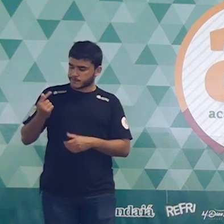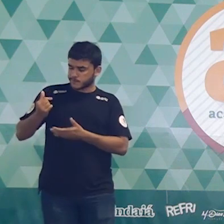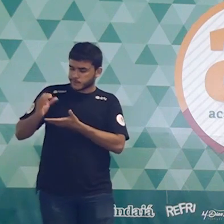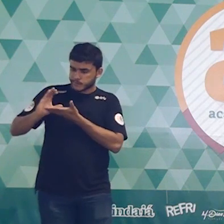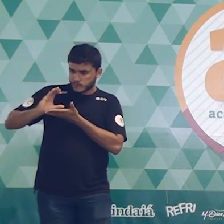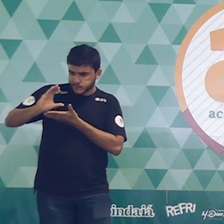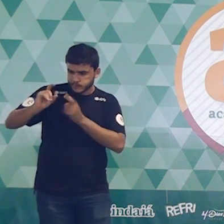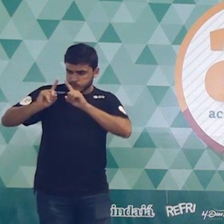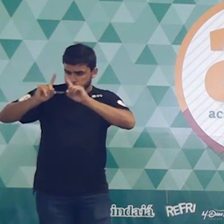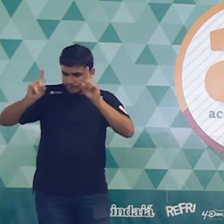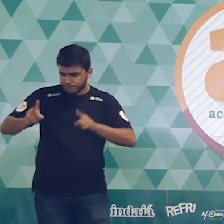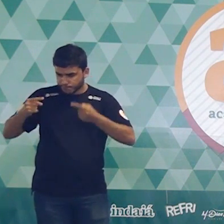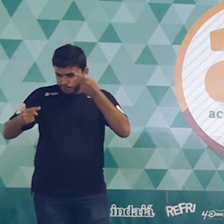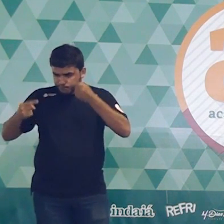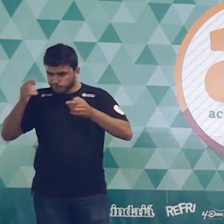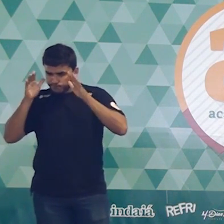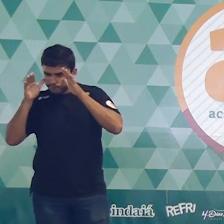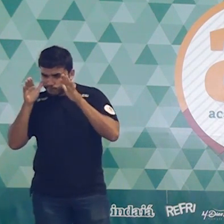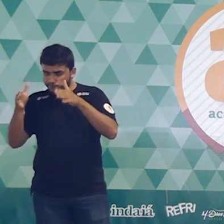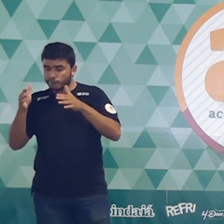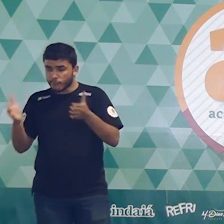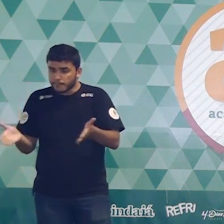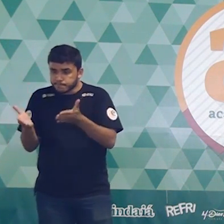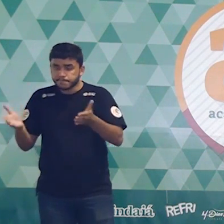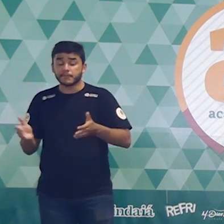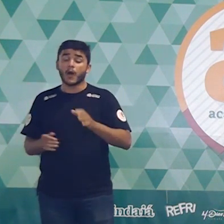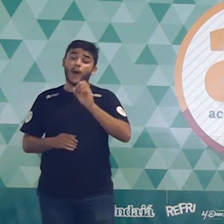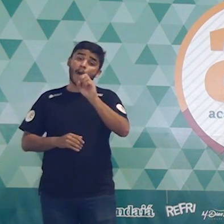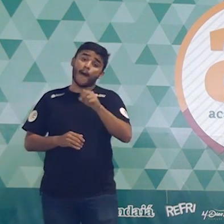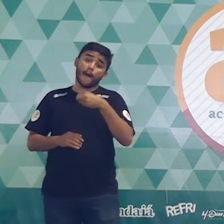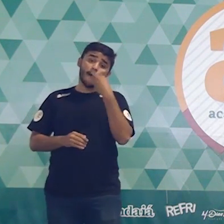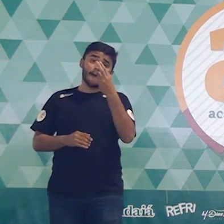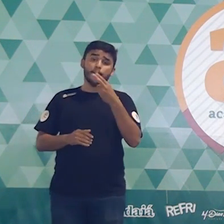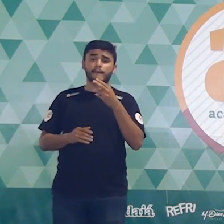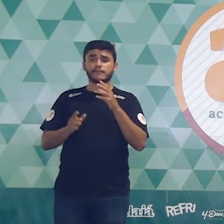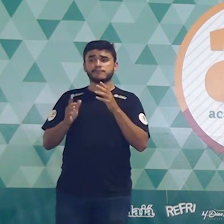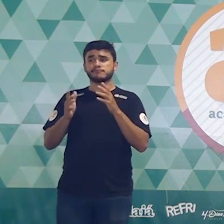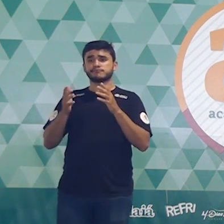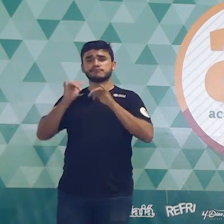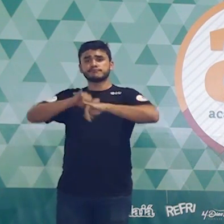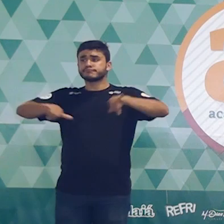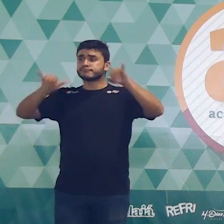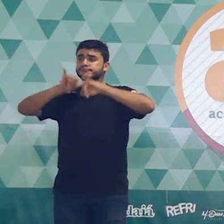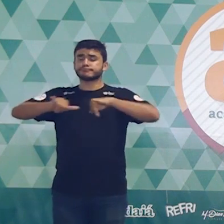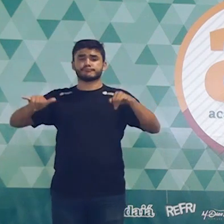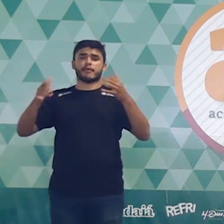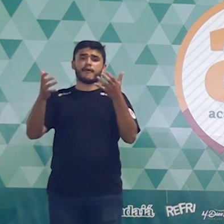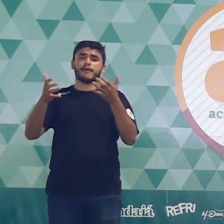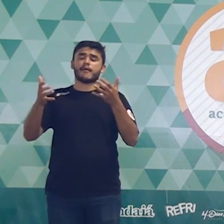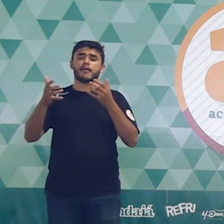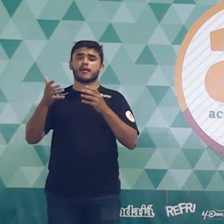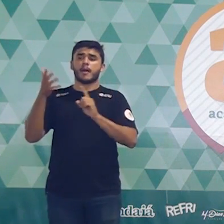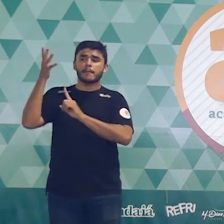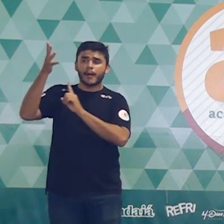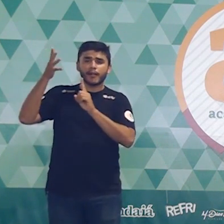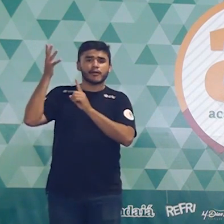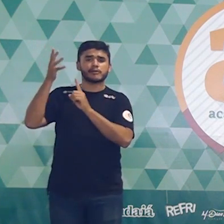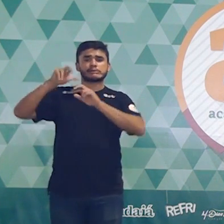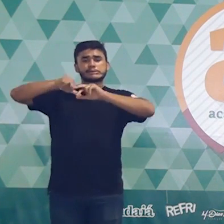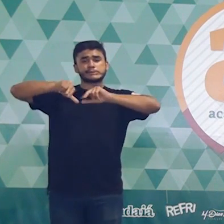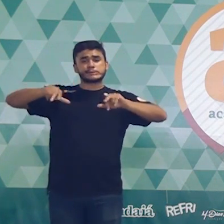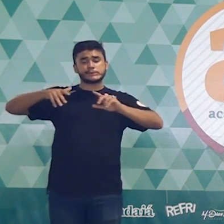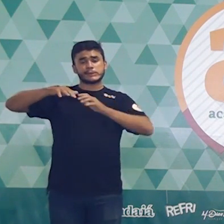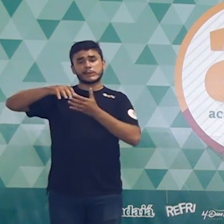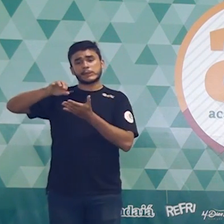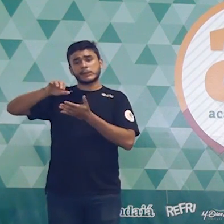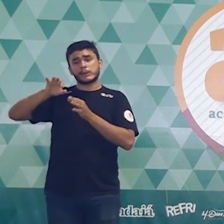alguma política, ou ele realiza campanhas conscientizadoras, informes educativos, certo? Lembra